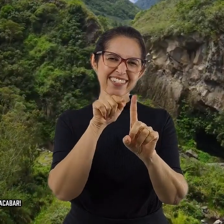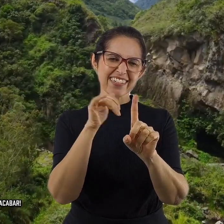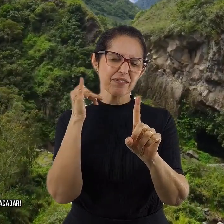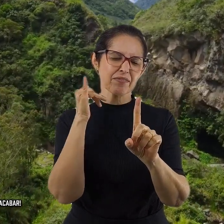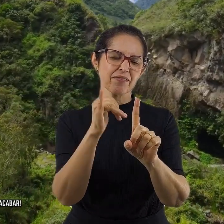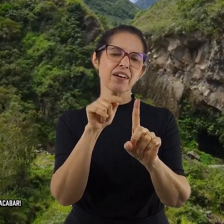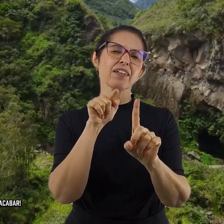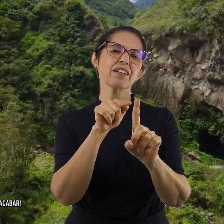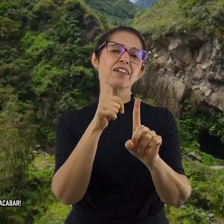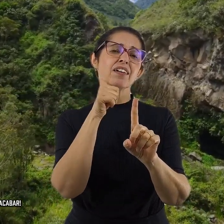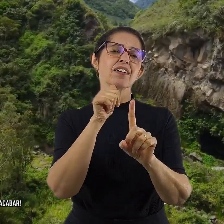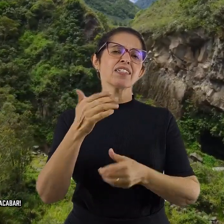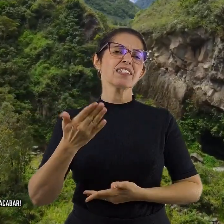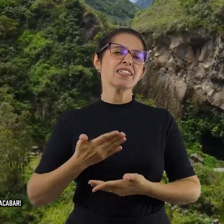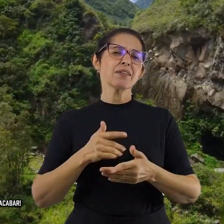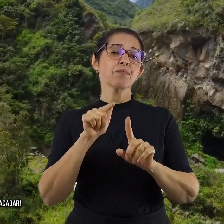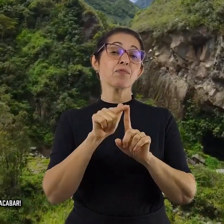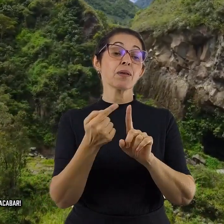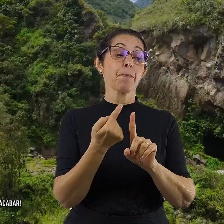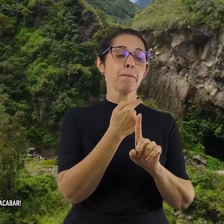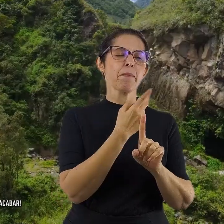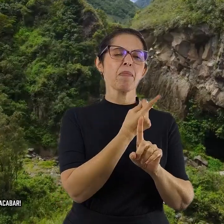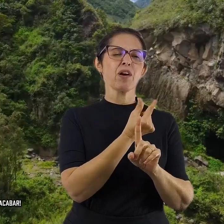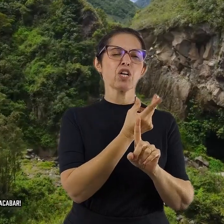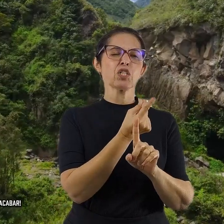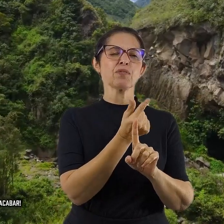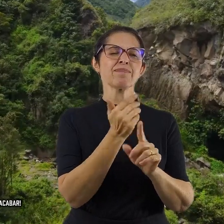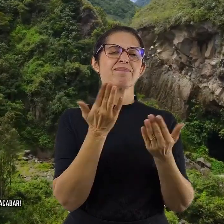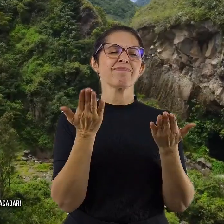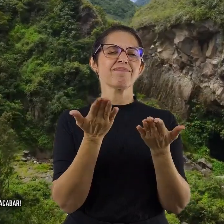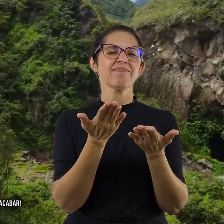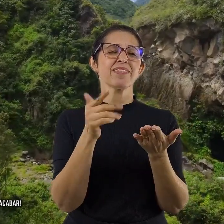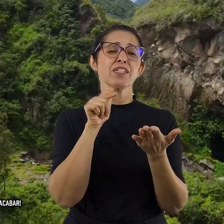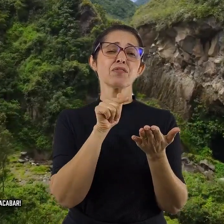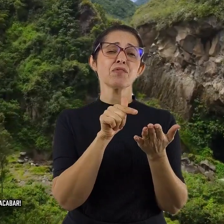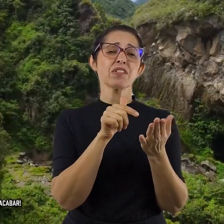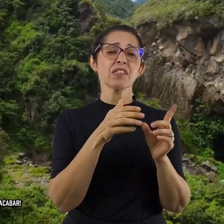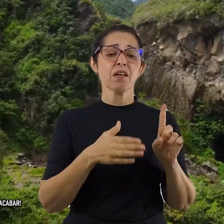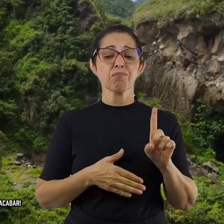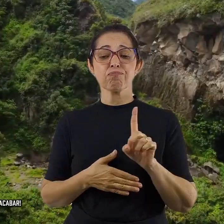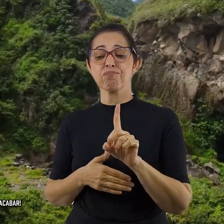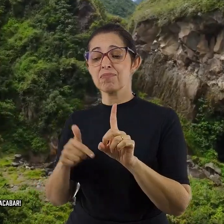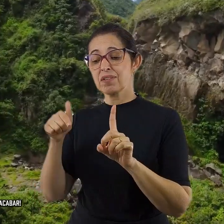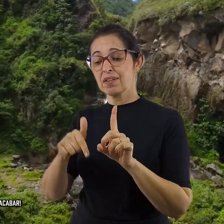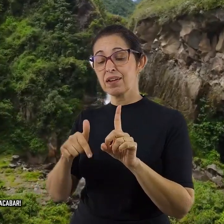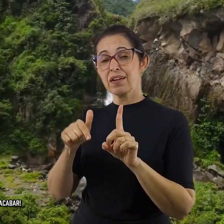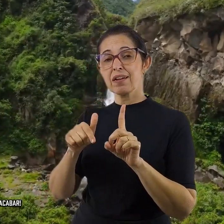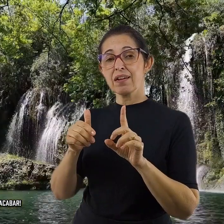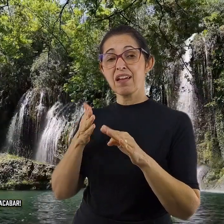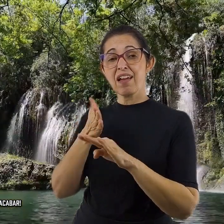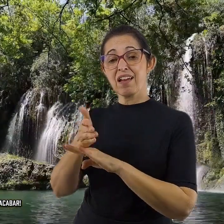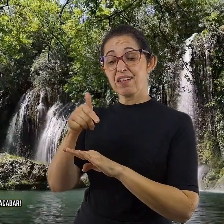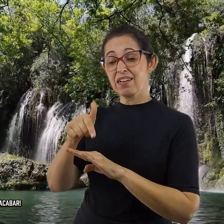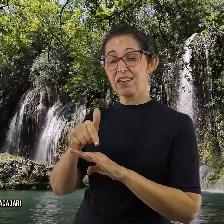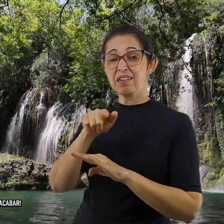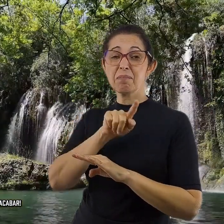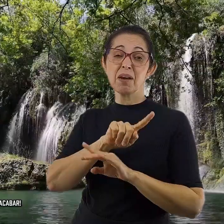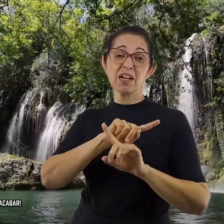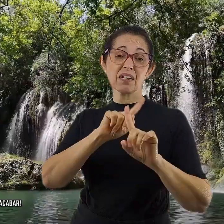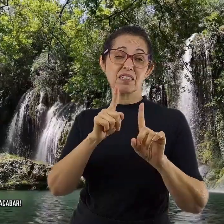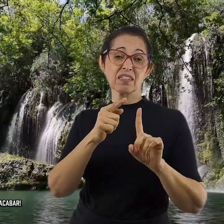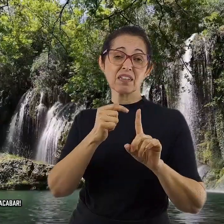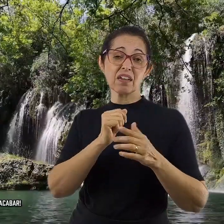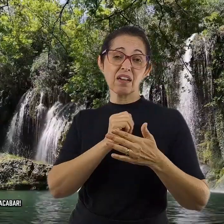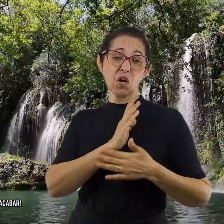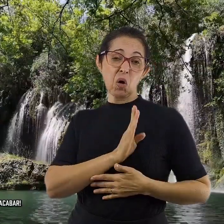desse. porque já há muito tempo Ola lá raça rai se rai. entras aqui, mas o teu coração não bate mais Esse